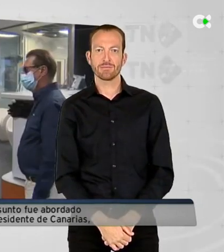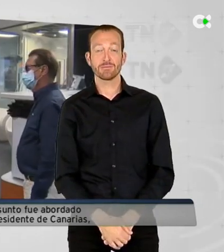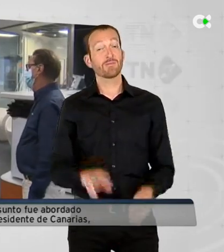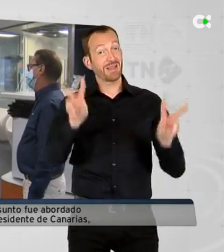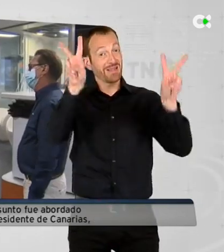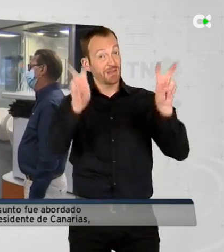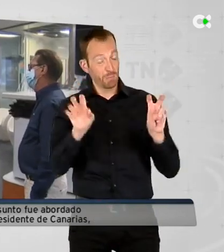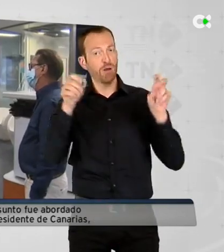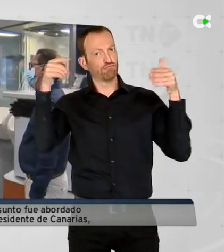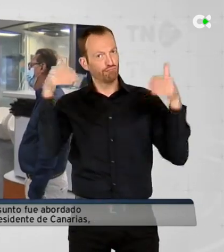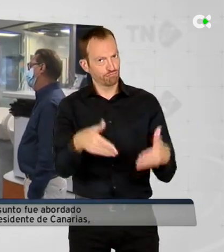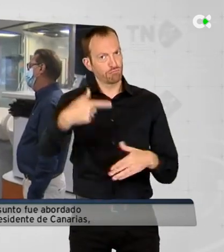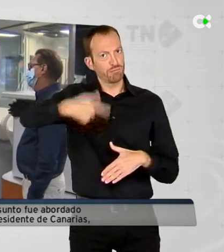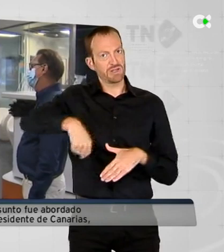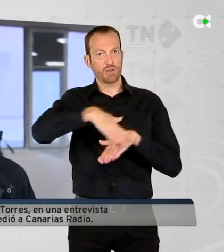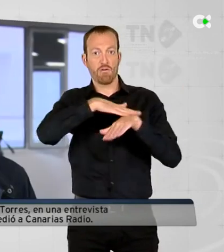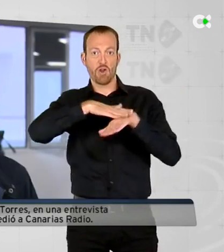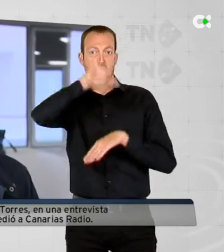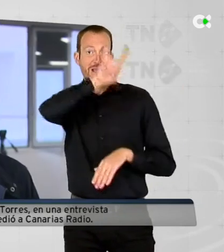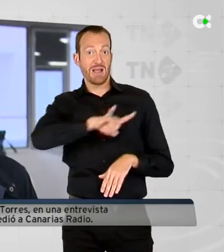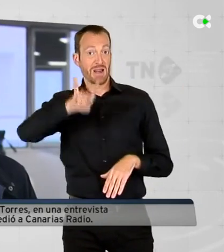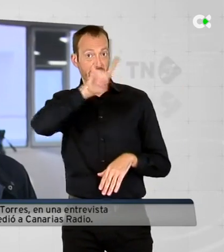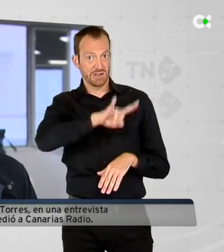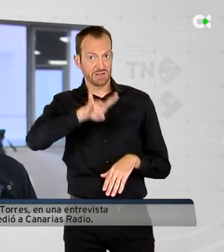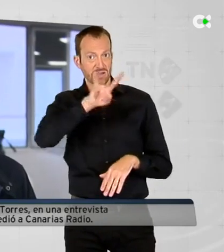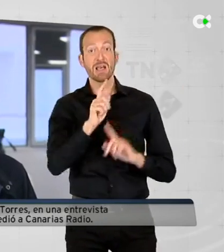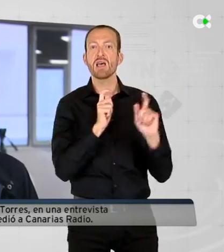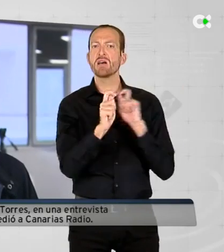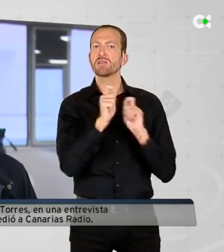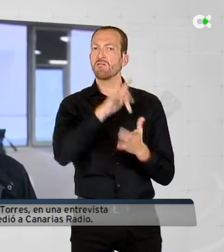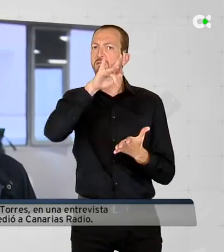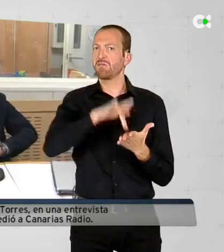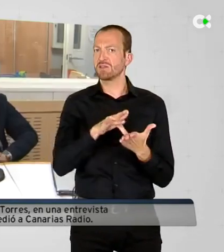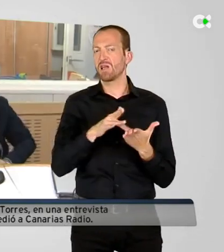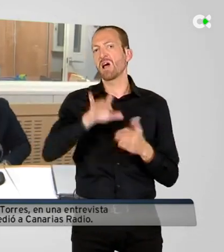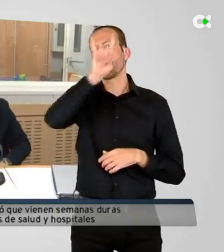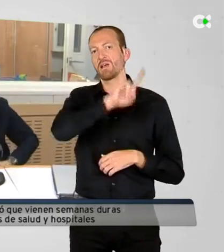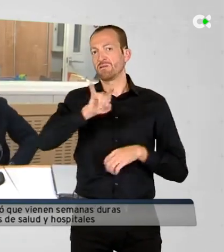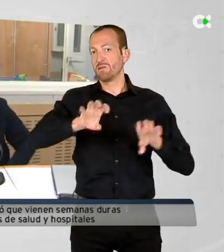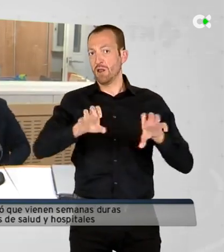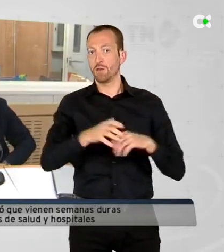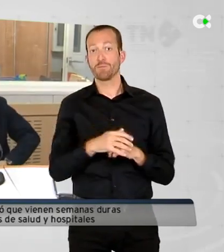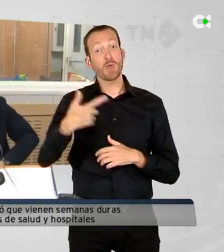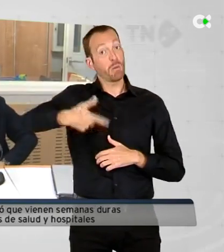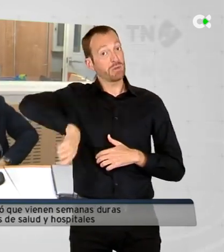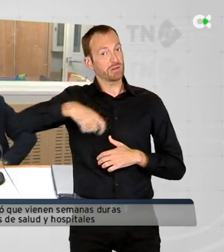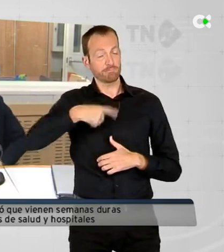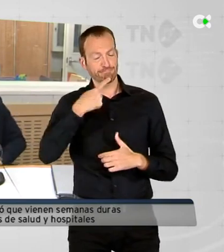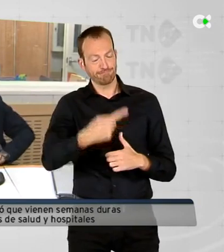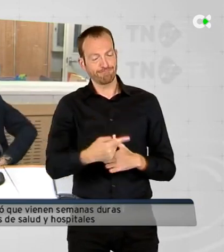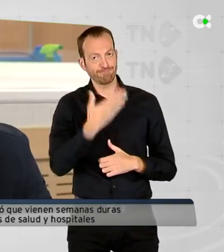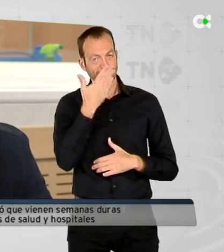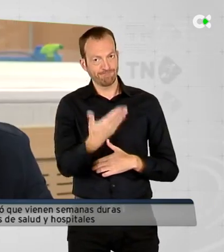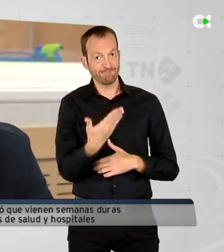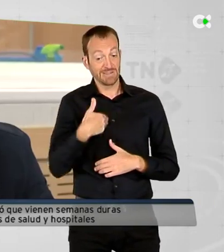Y ese asunto fue abordado por el presidente de Canarias, Ángel Víctor Torres, en una entrevista que concedió a Canarias Radio. Torres reconoció que vienen